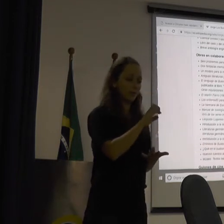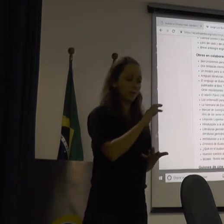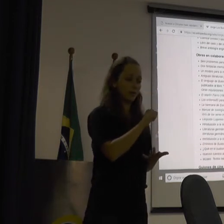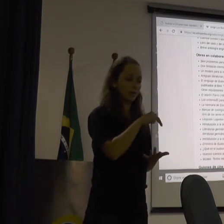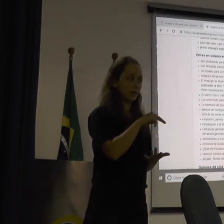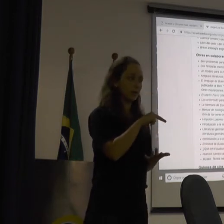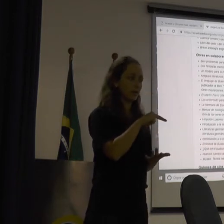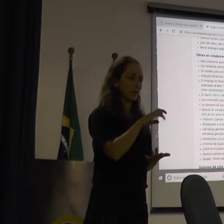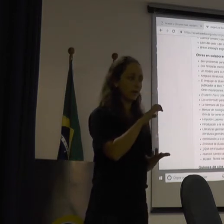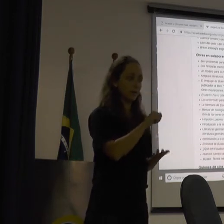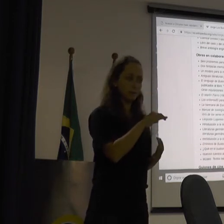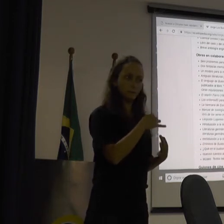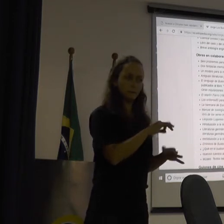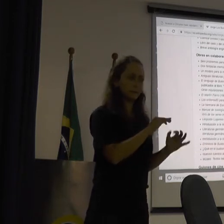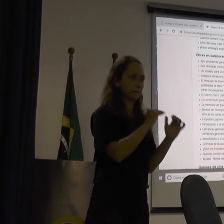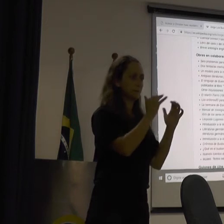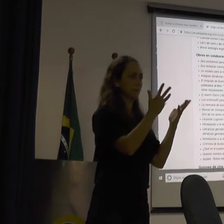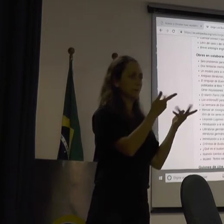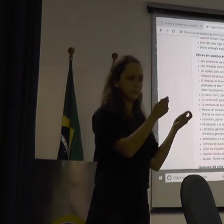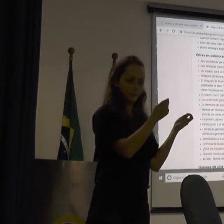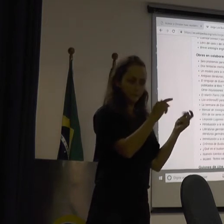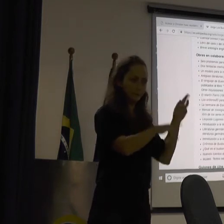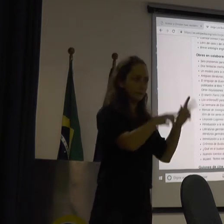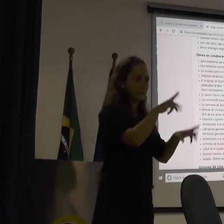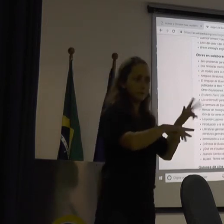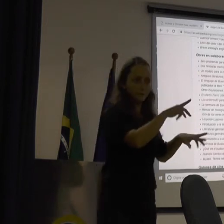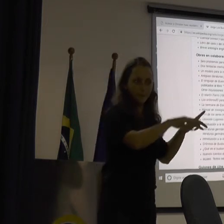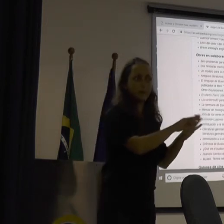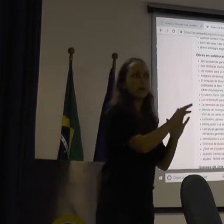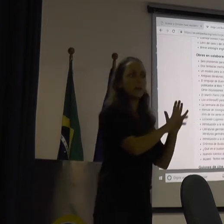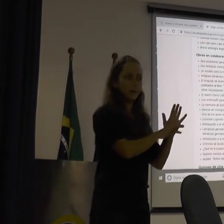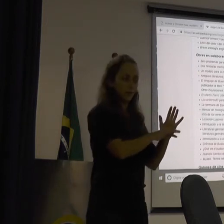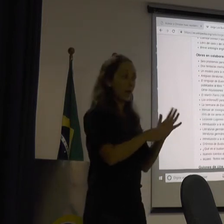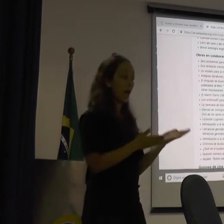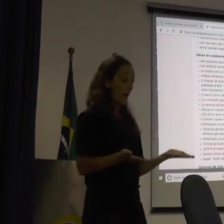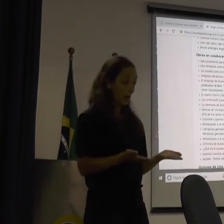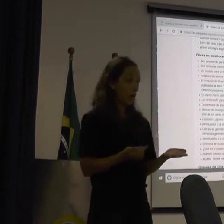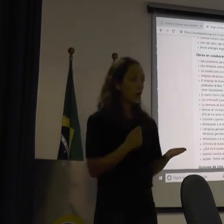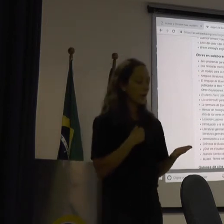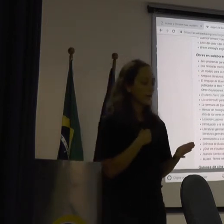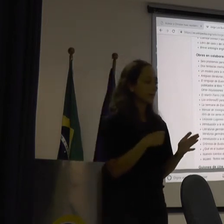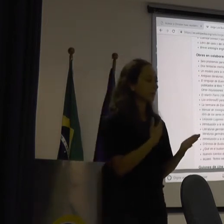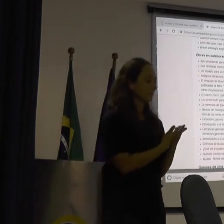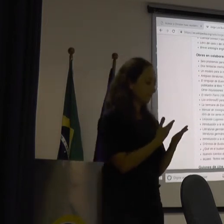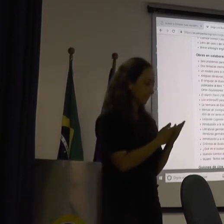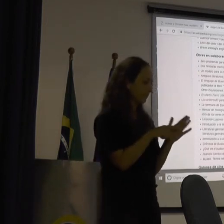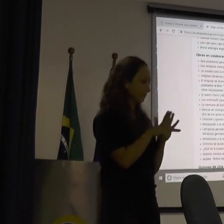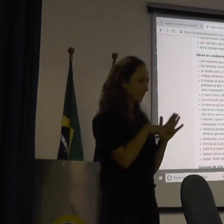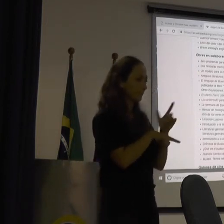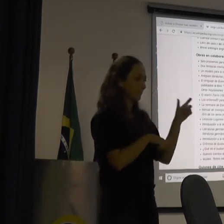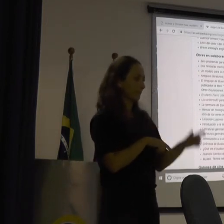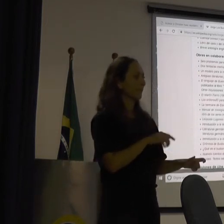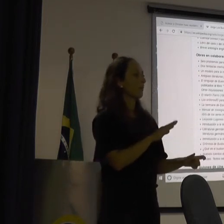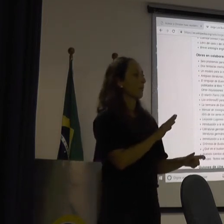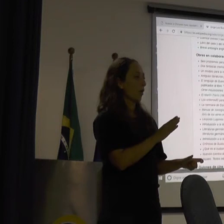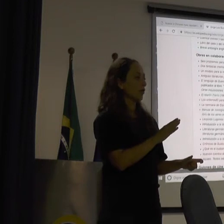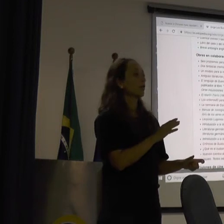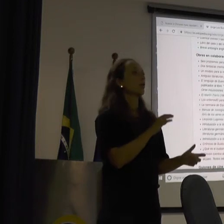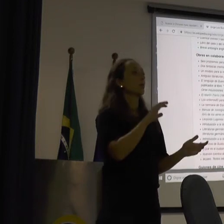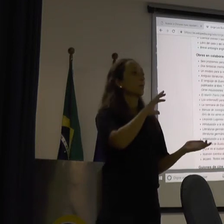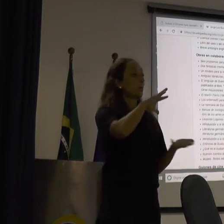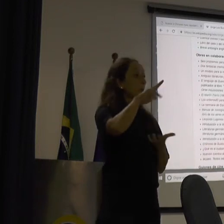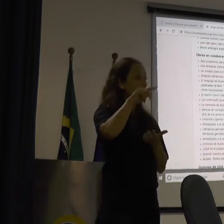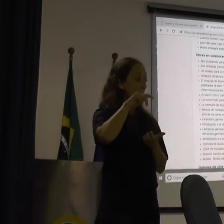Depois também ele editou uma coleção, que eu estou pesquisando agora, que é super conhecida no mundo